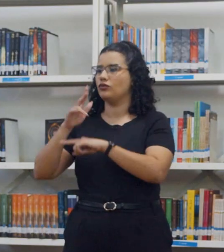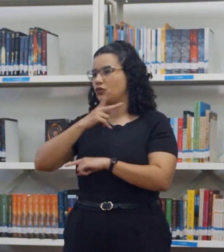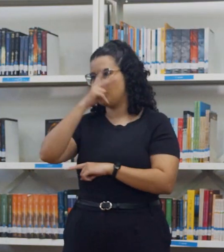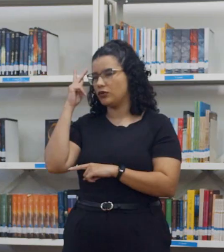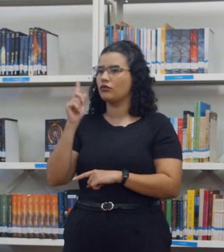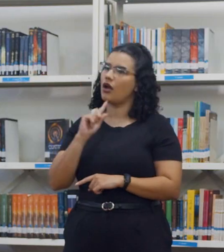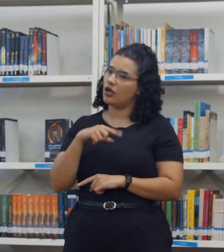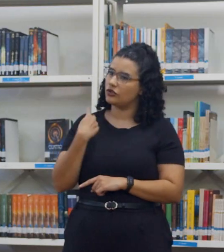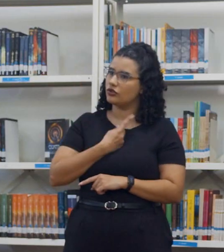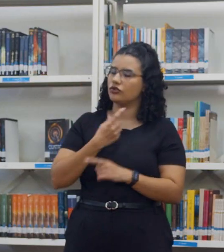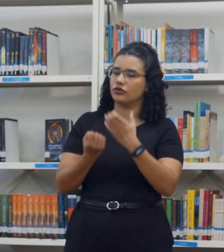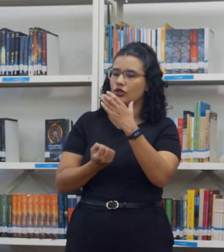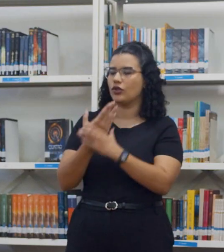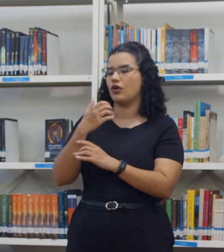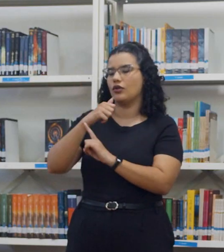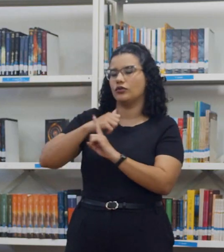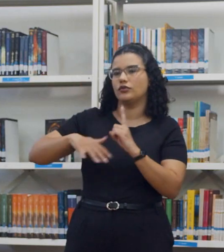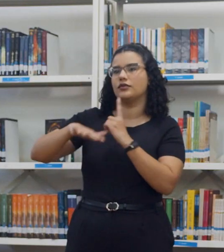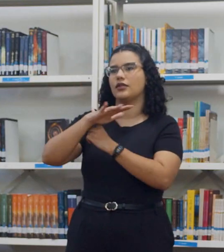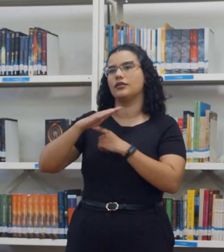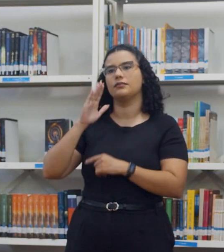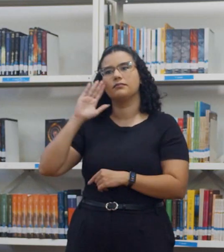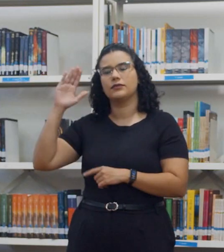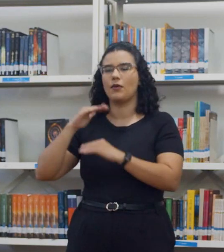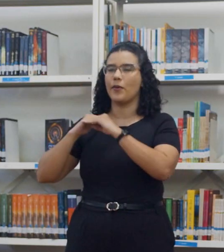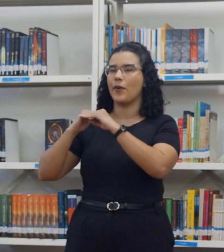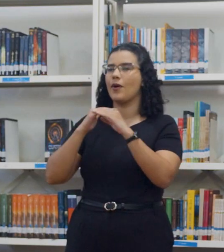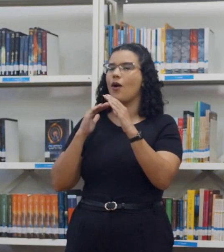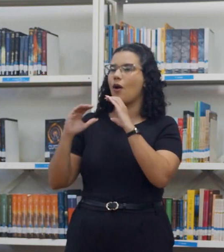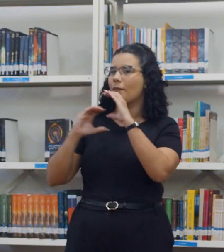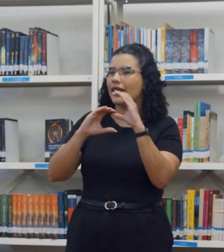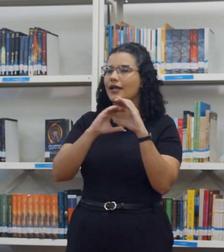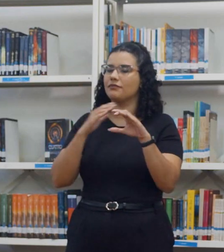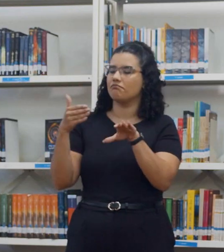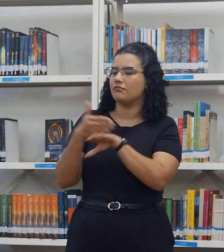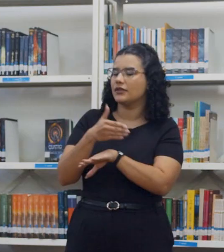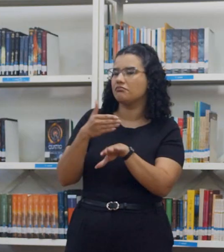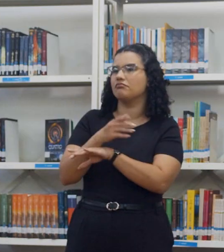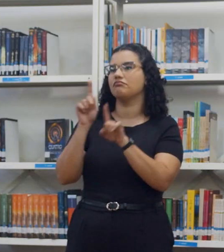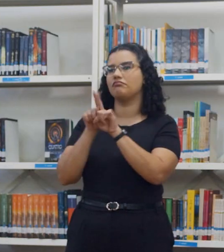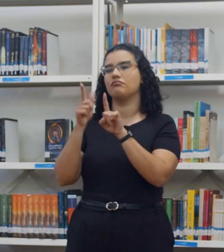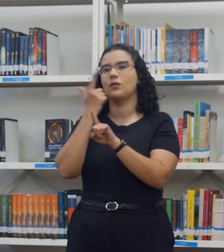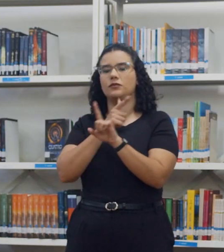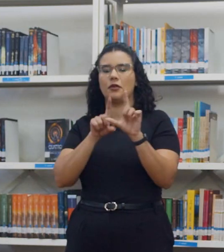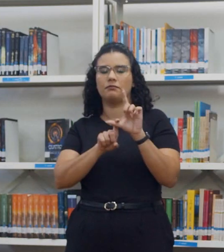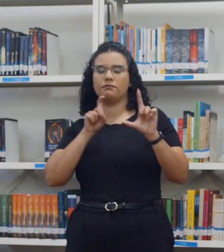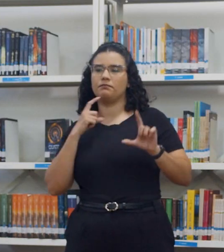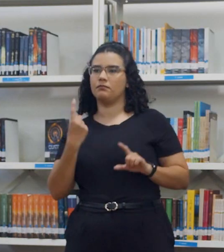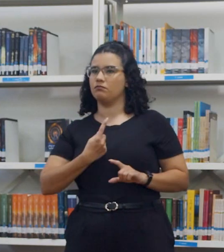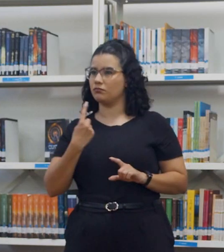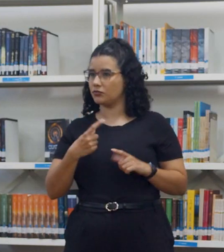a gente está criando uma sociedade mais comunicativa, mais participativa e mais autônoma, que eu acho que é o